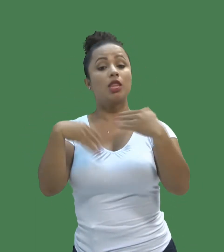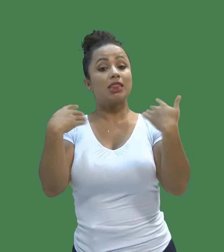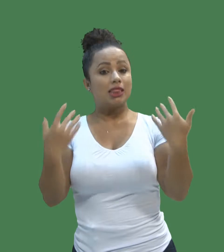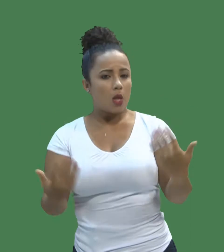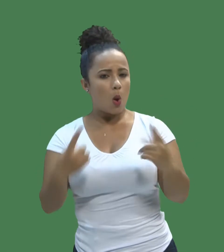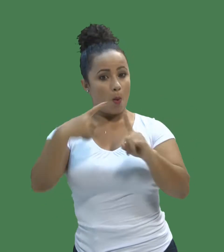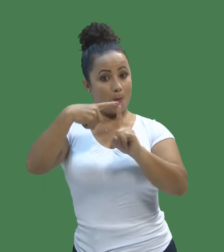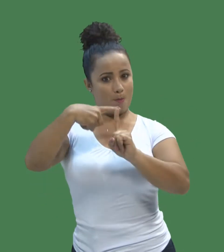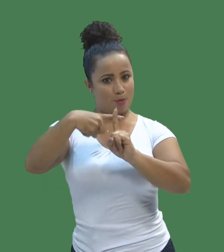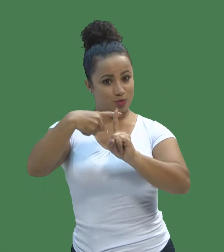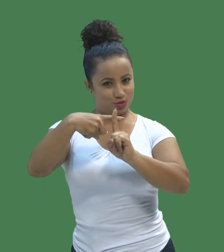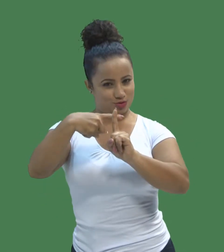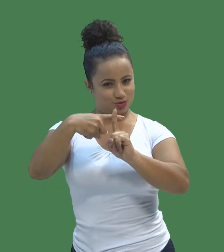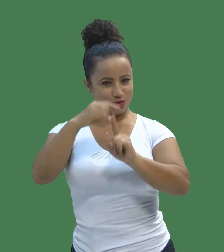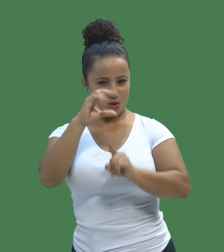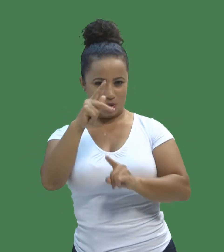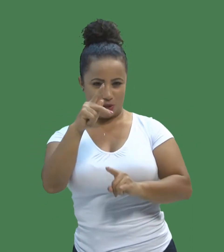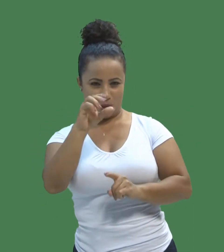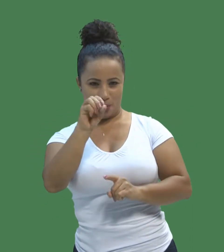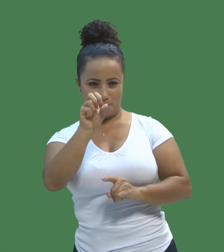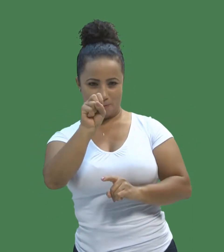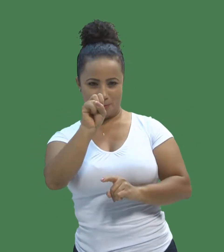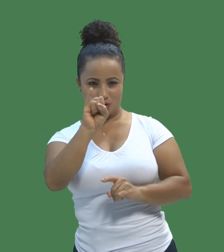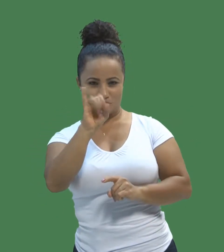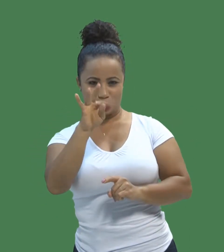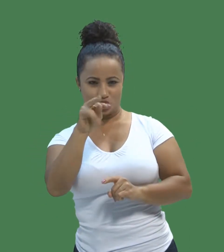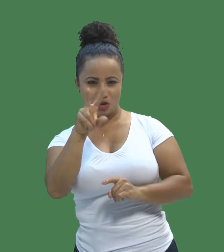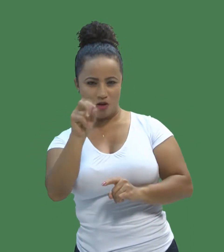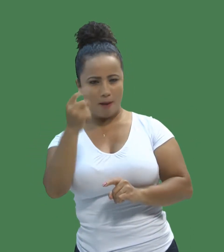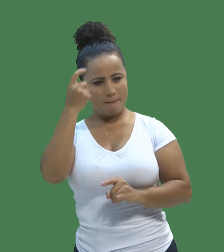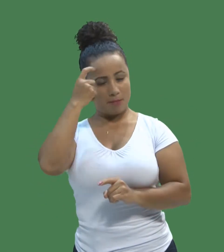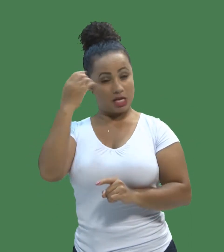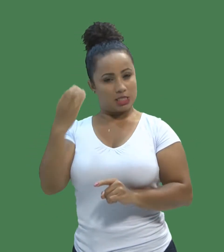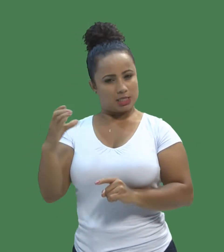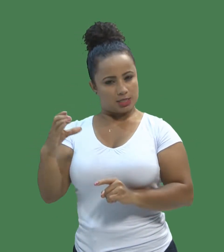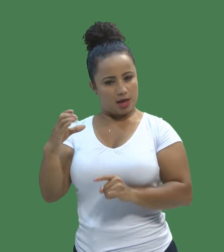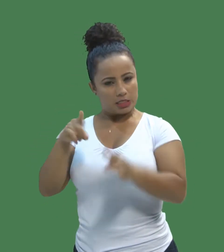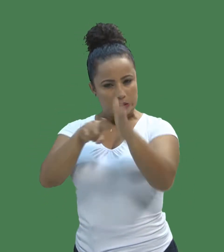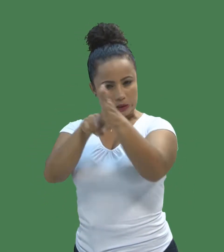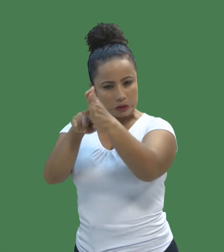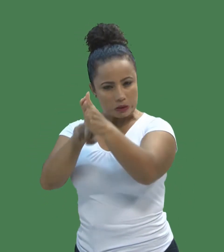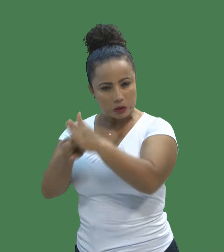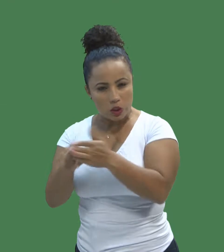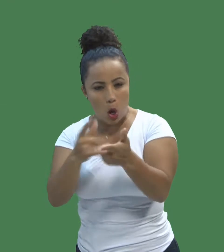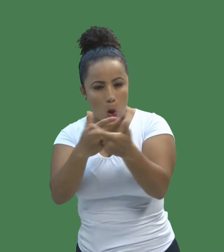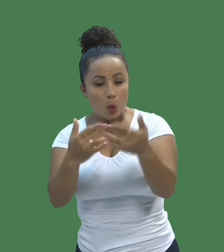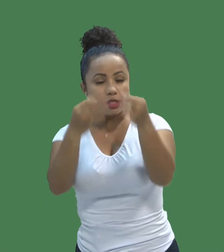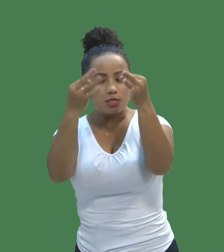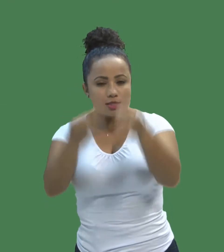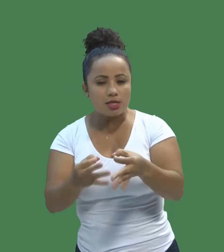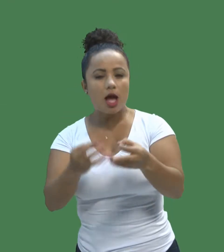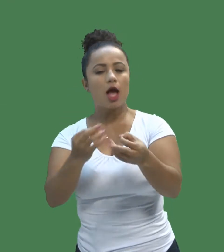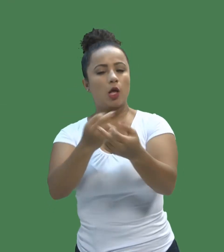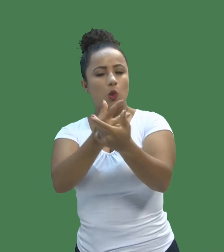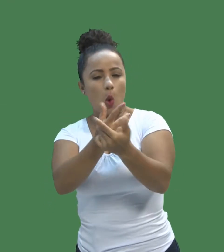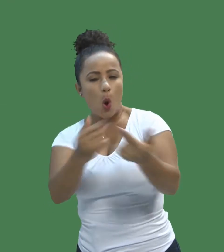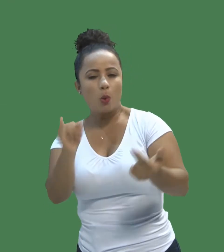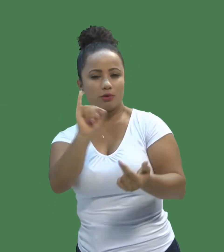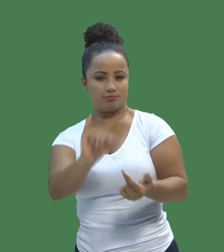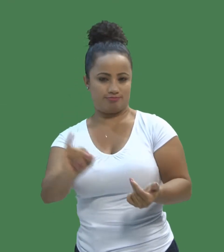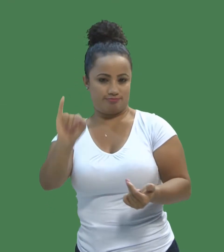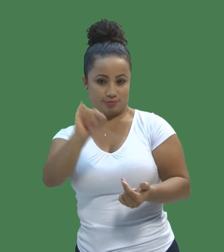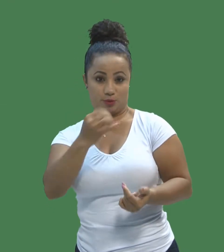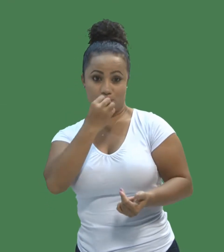determinado, certo e útil. A forma de governo que corresponde ao estado